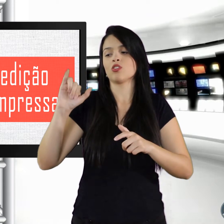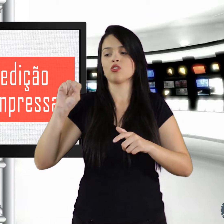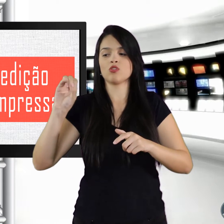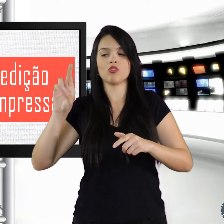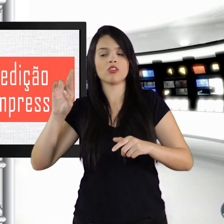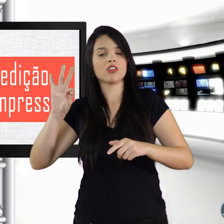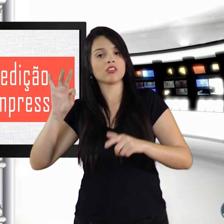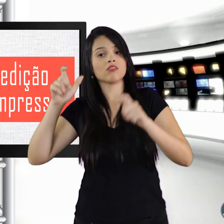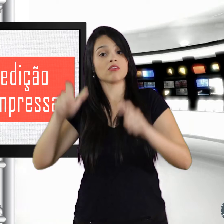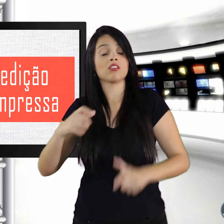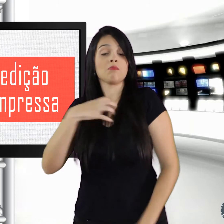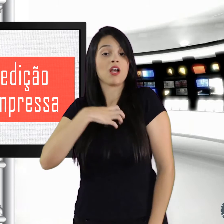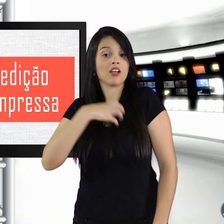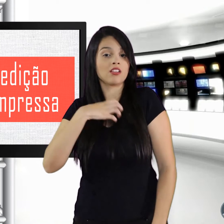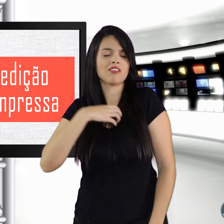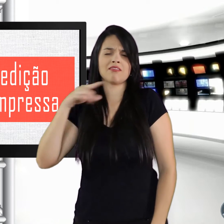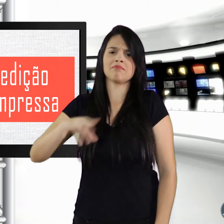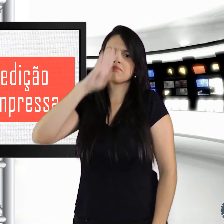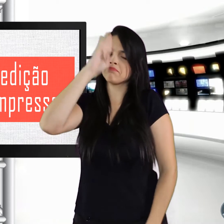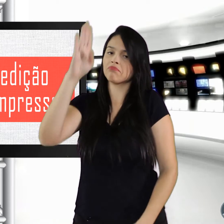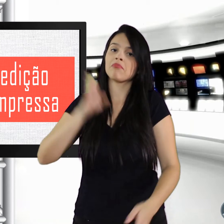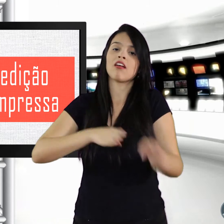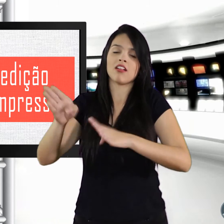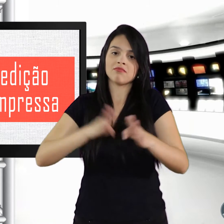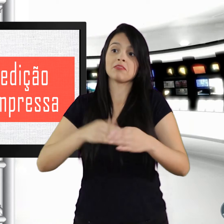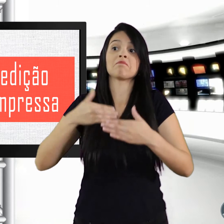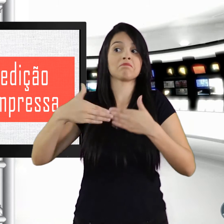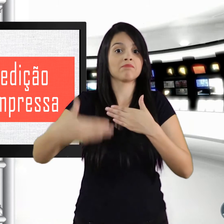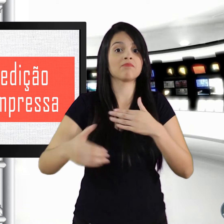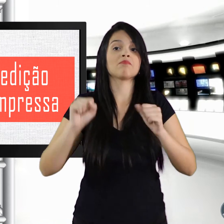na Bahia, que pretende ser uma referência em acessibilidade e sustentabilidade.